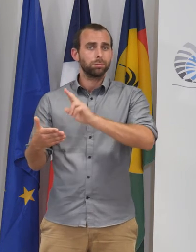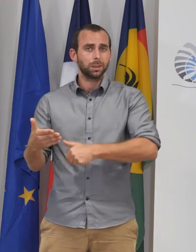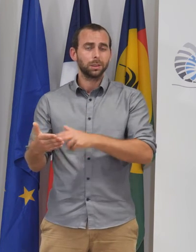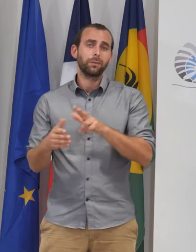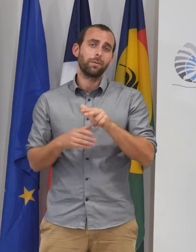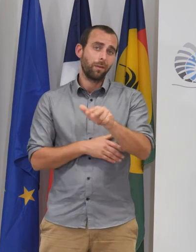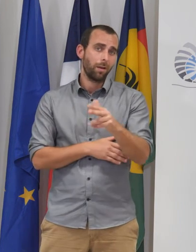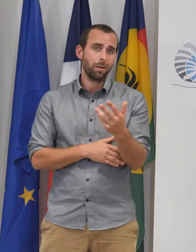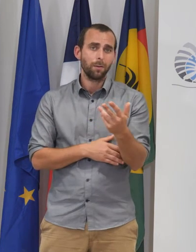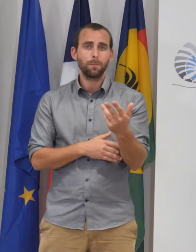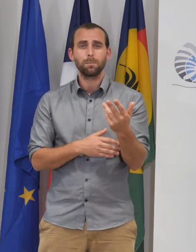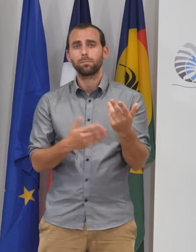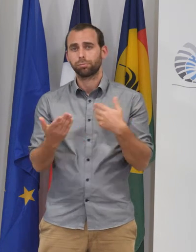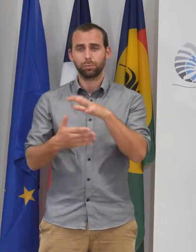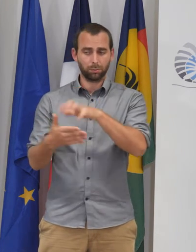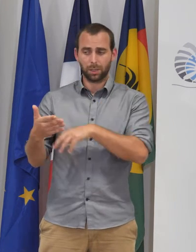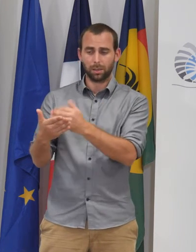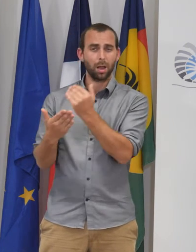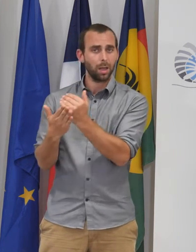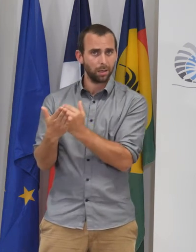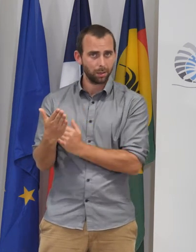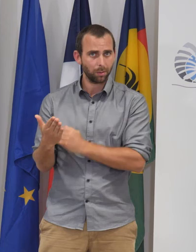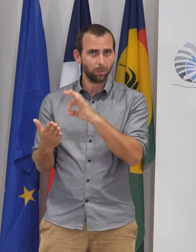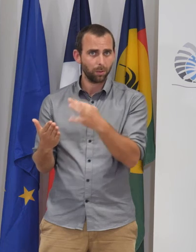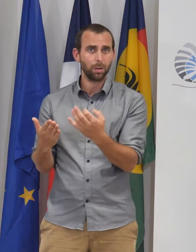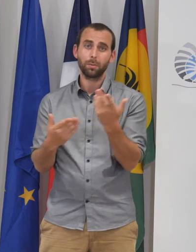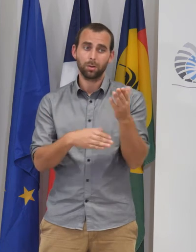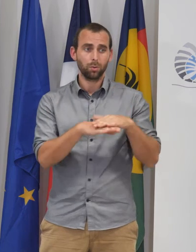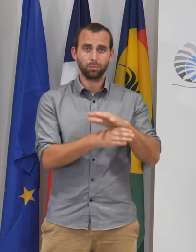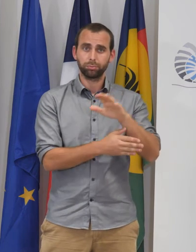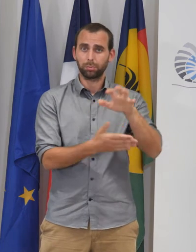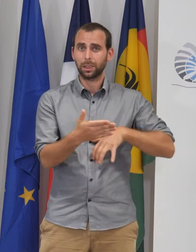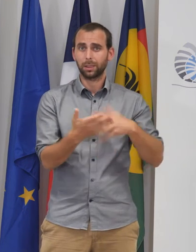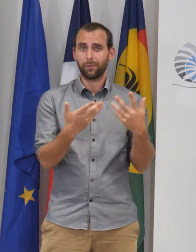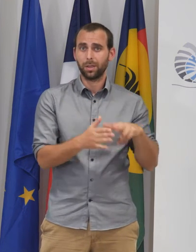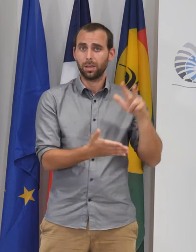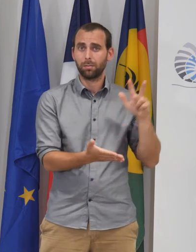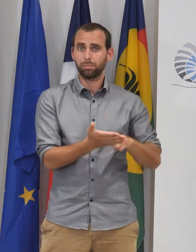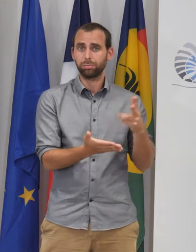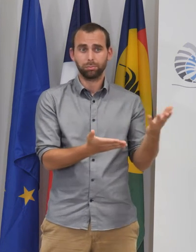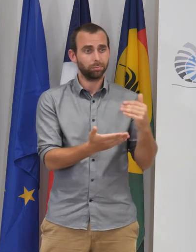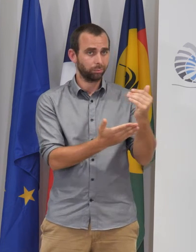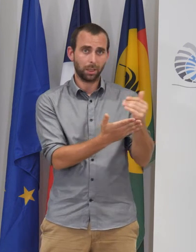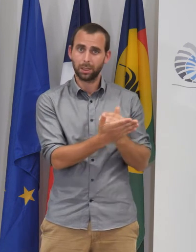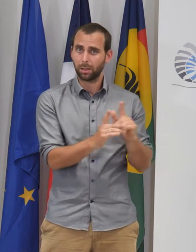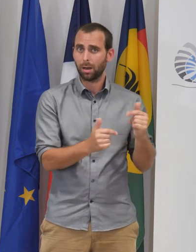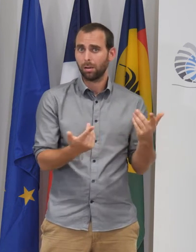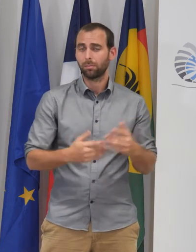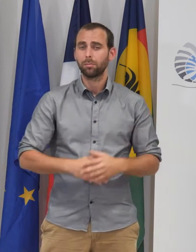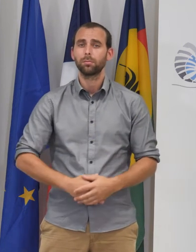Il y a une partie qui sera prise par arrêté, mais il y a une grande partie qui est déjà dans l'arrêté à l'origine.